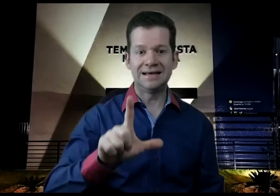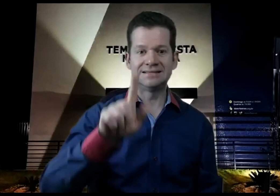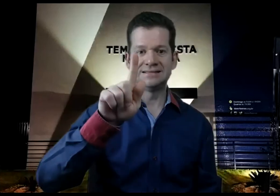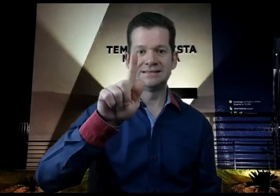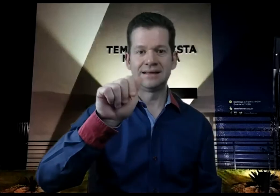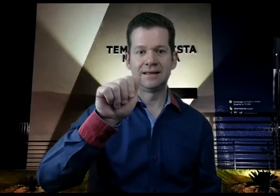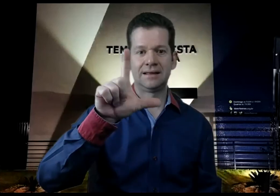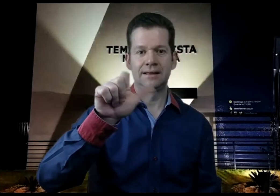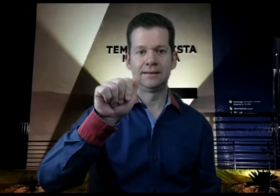Gálatas.